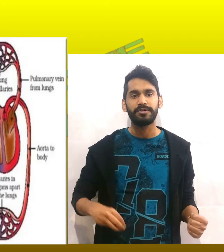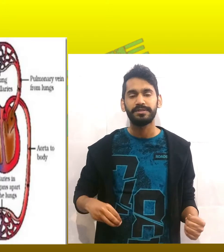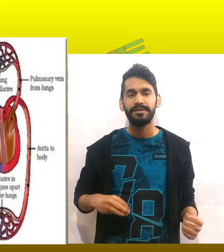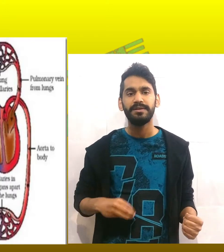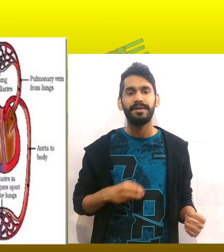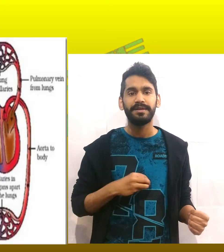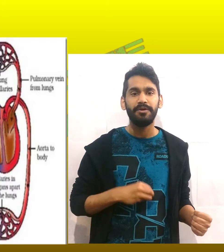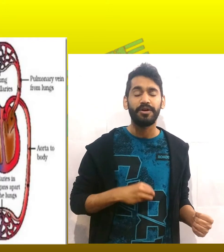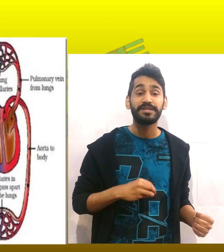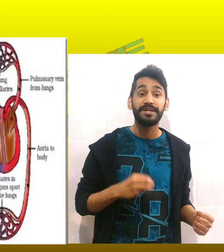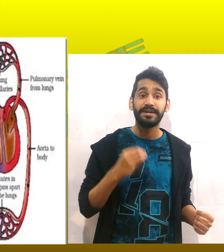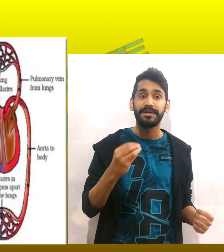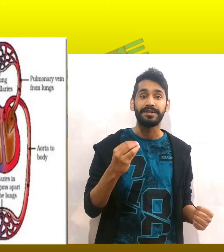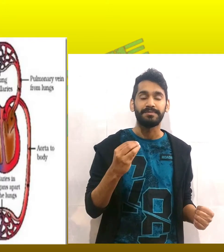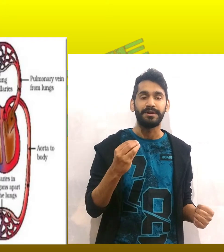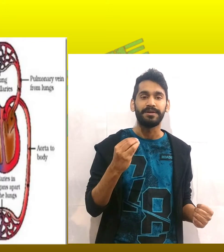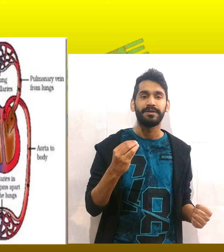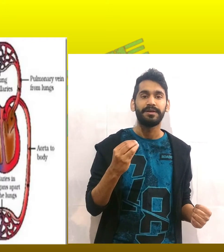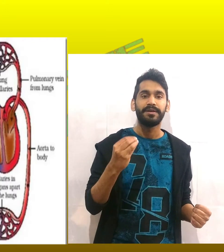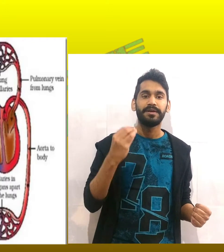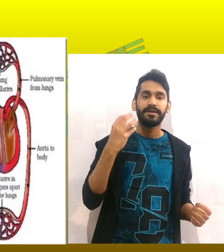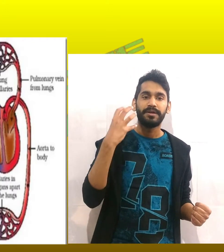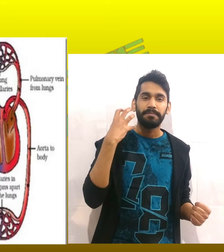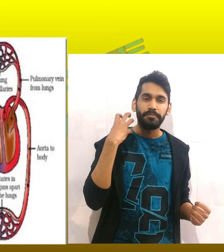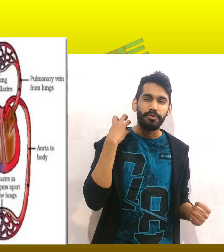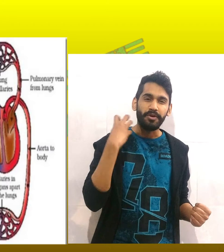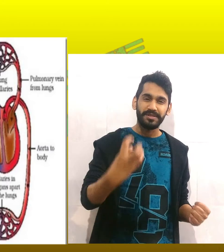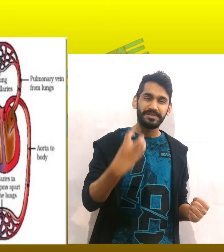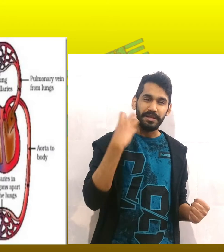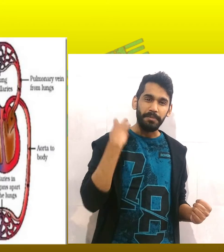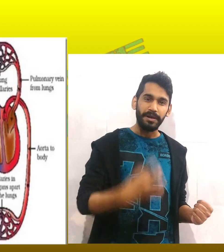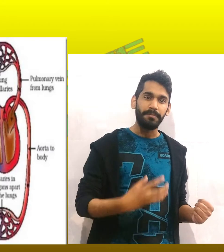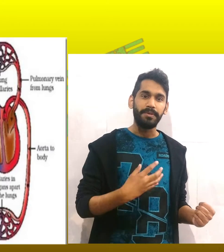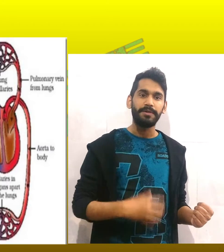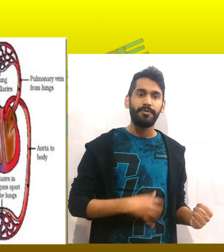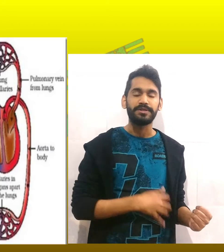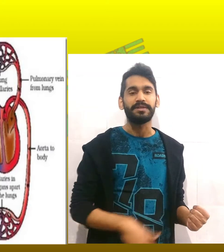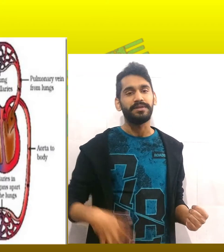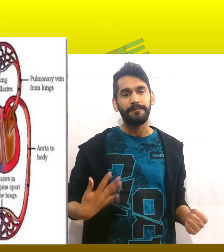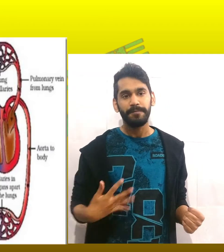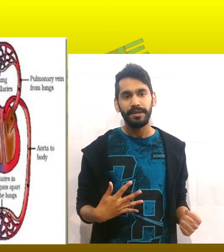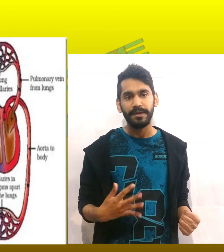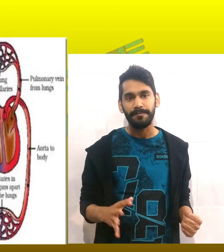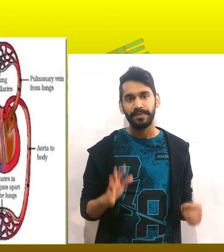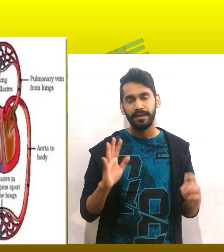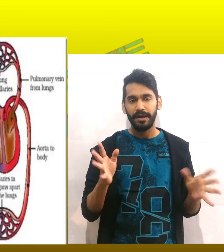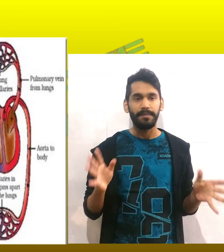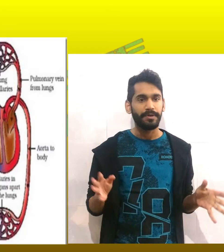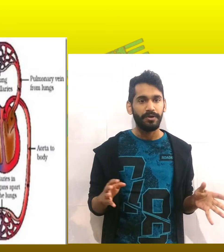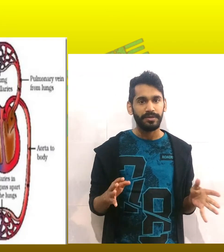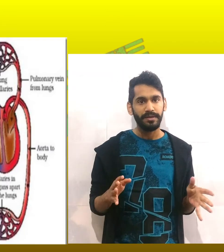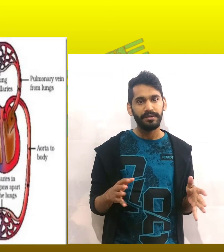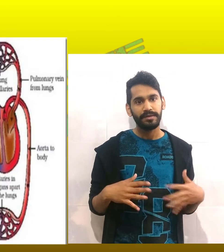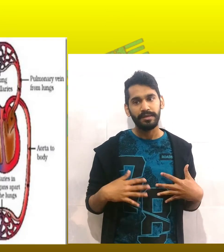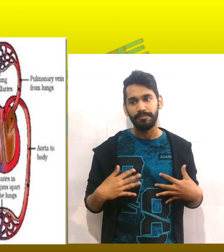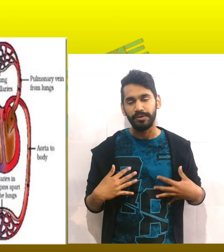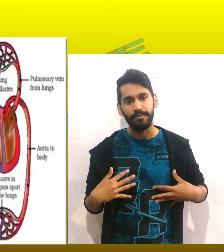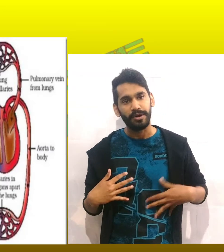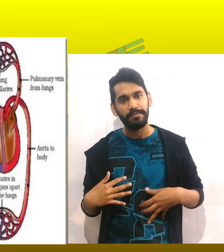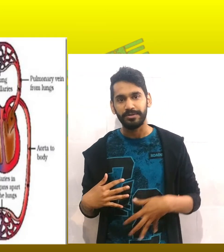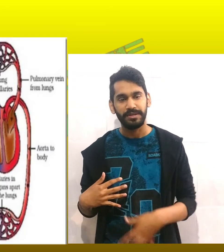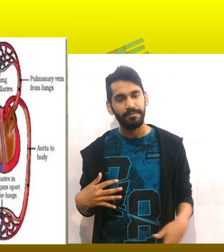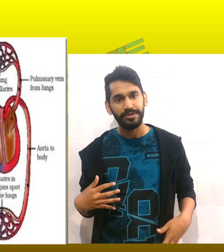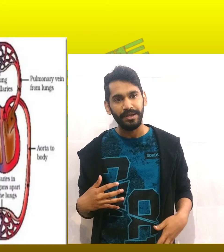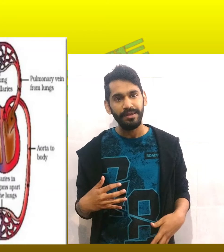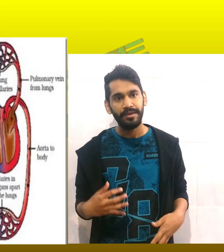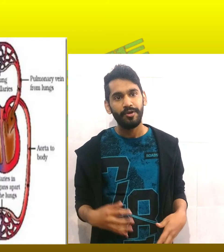सेल तक ऑक्सीजन यानी कि ऑक्सीजनेटेड रिच ब्लड, पूरा ऑक्सीजन से लबालब ब्लड पहुंचाती है। ठीक है। अब क्या होता है कि पूरी